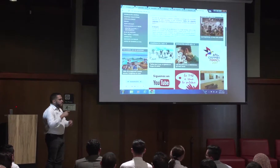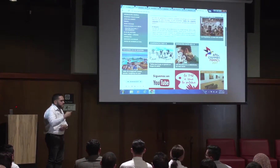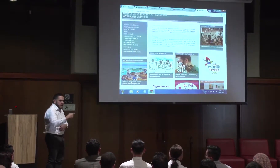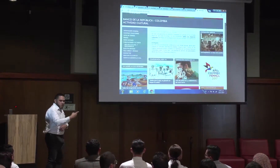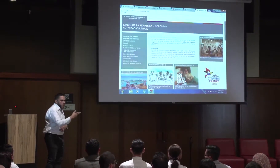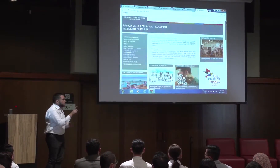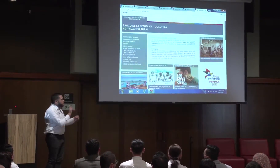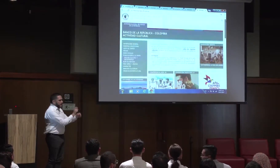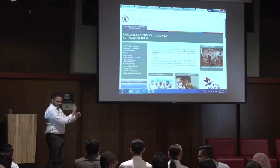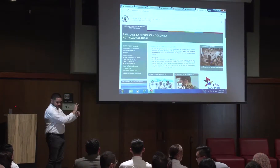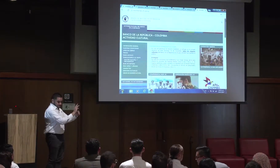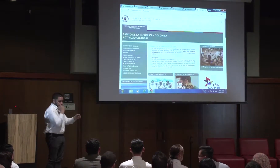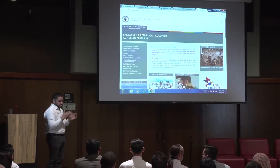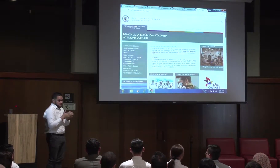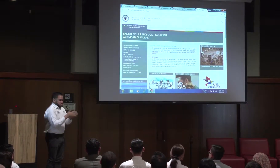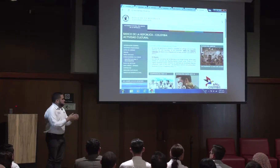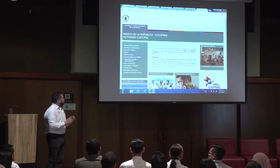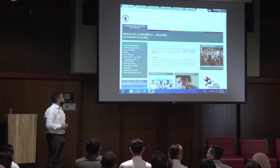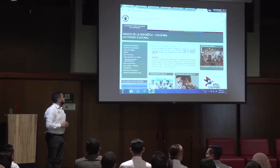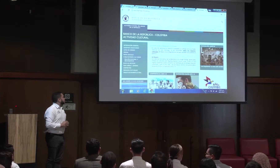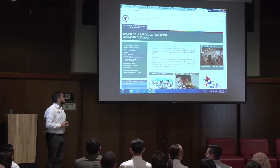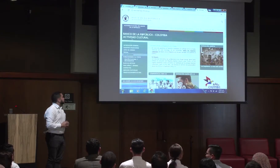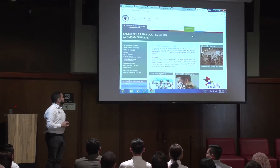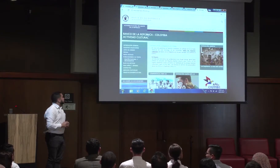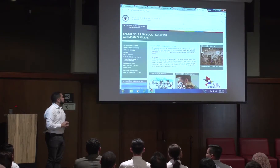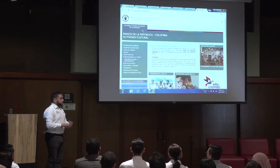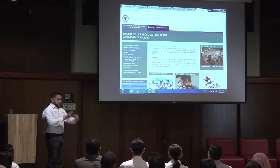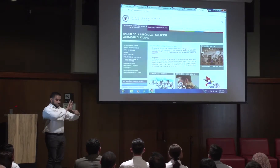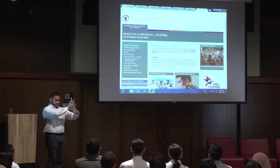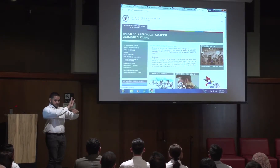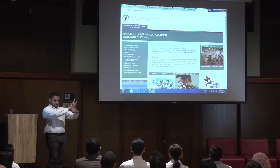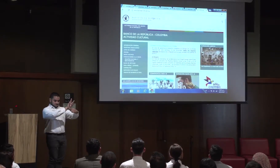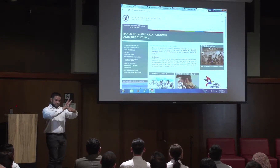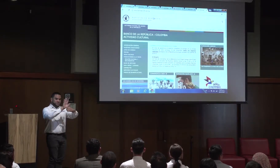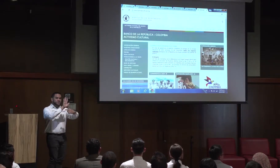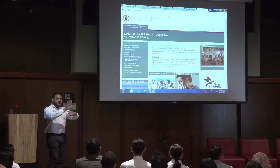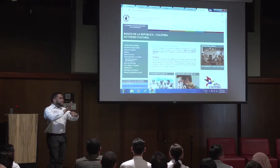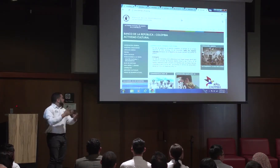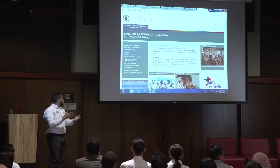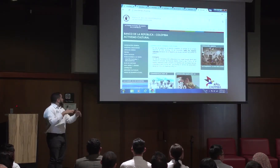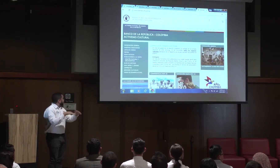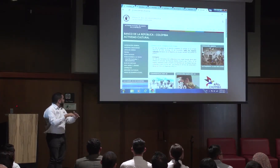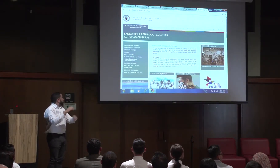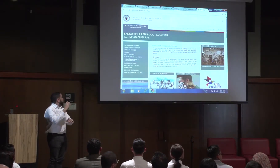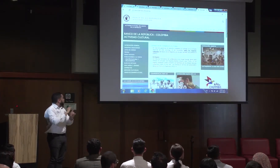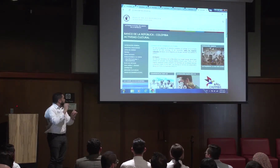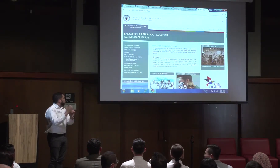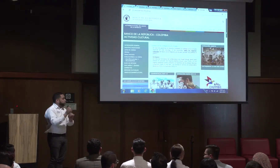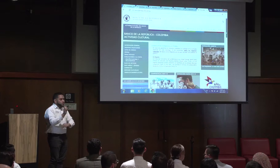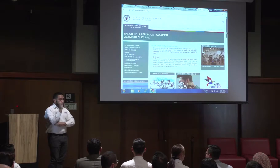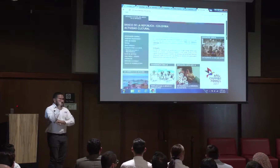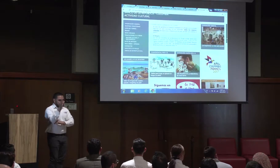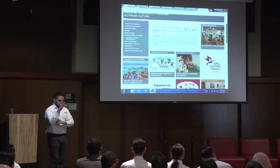es el link. En la página principal, banrepcultural.org del Banco de la República,